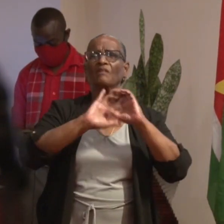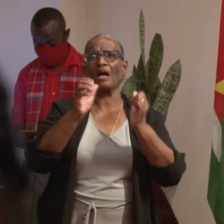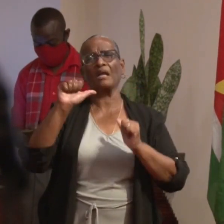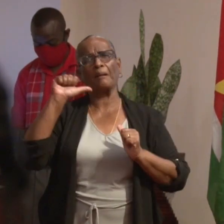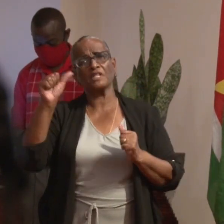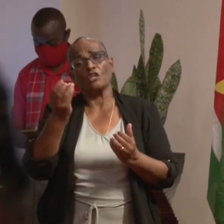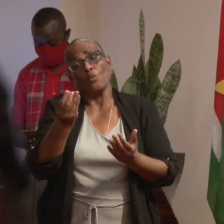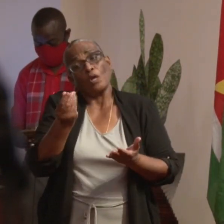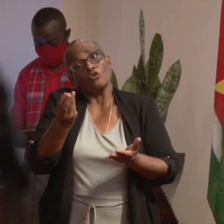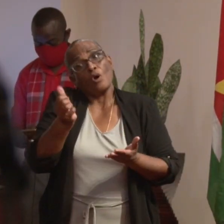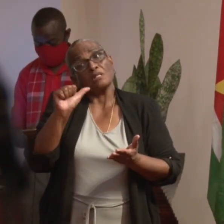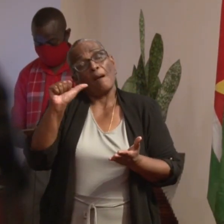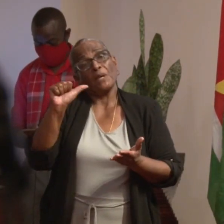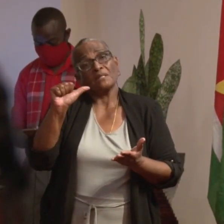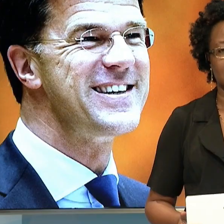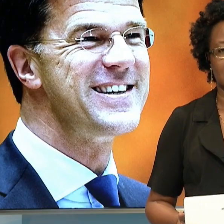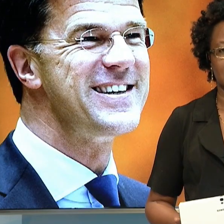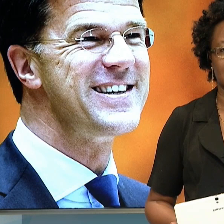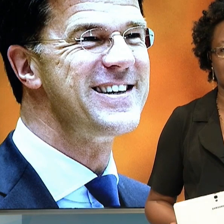kosten allemaal zijn.